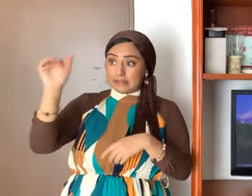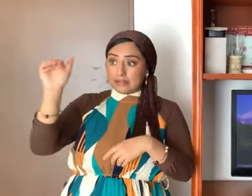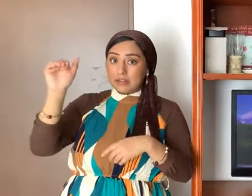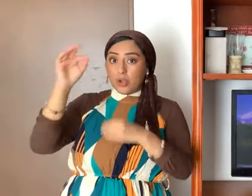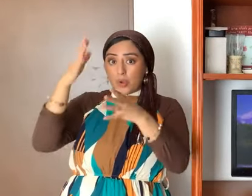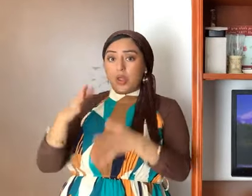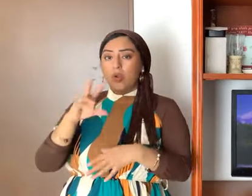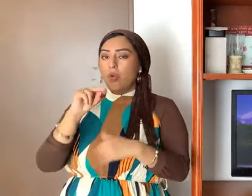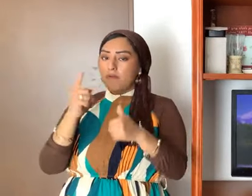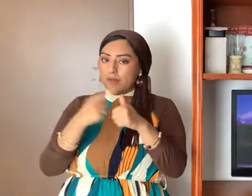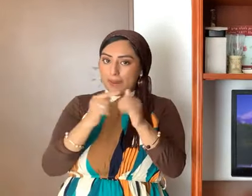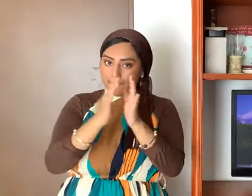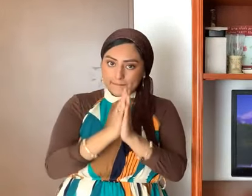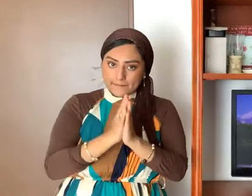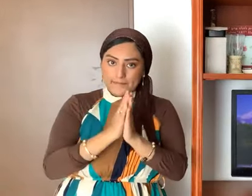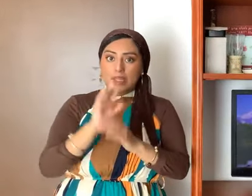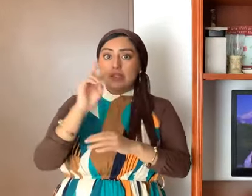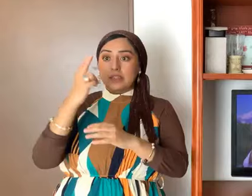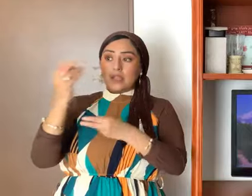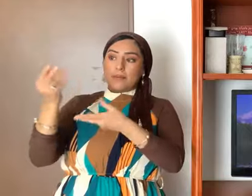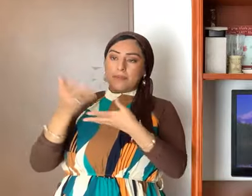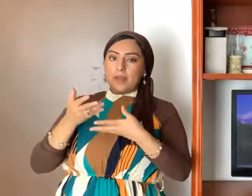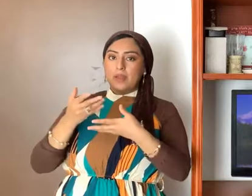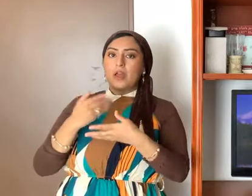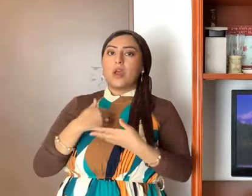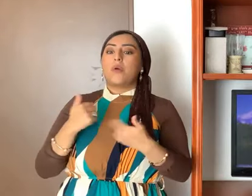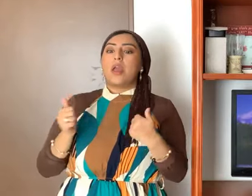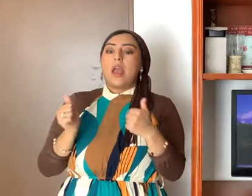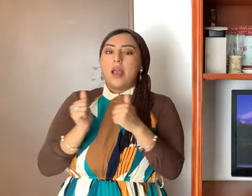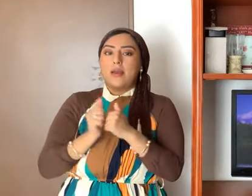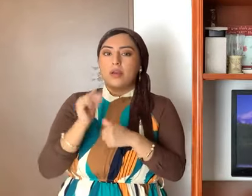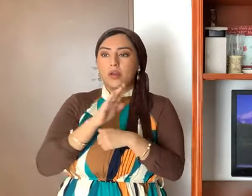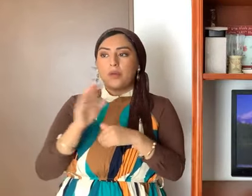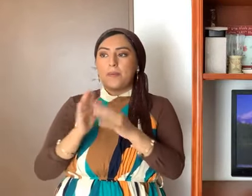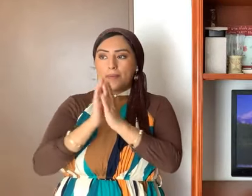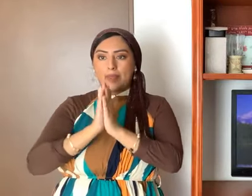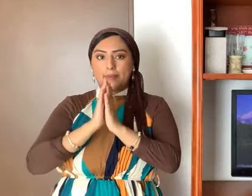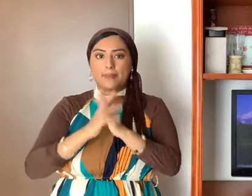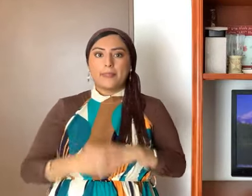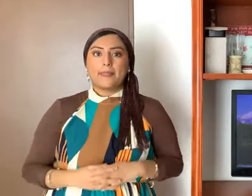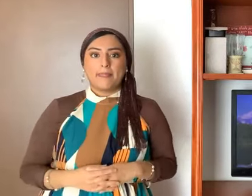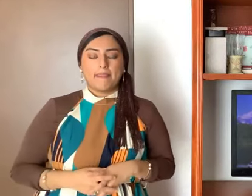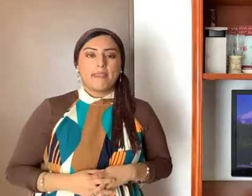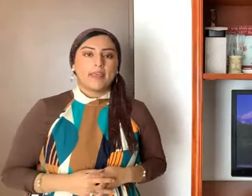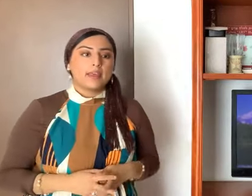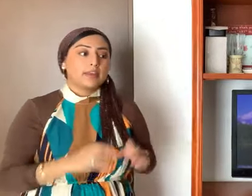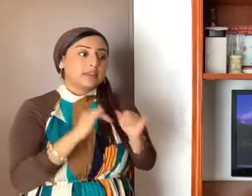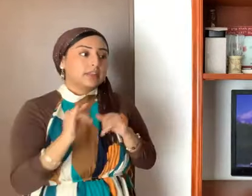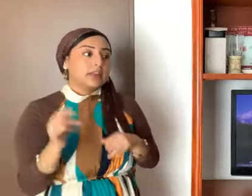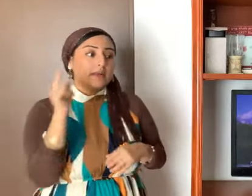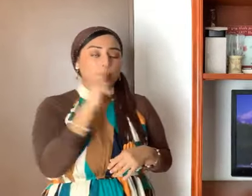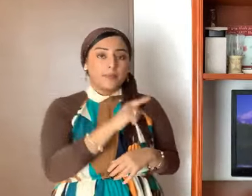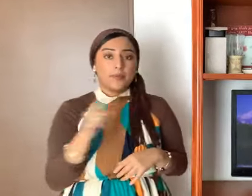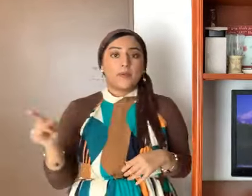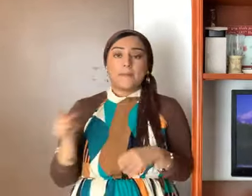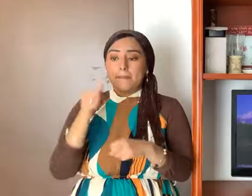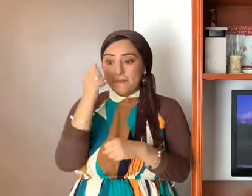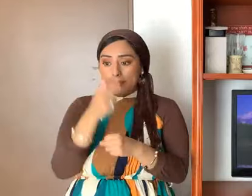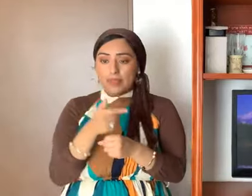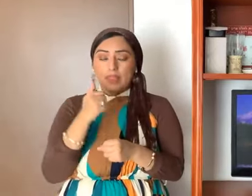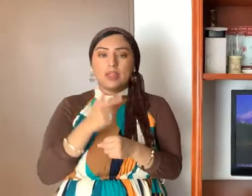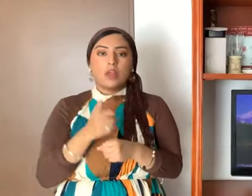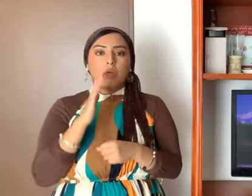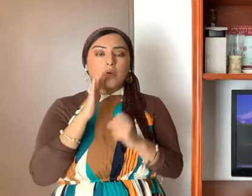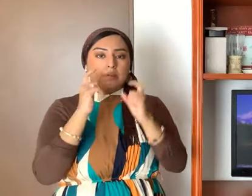haz oración y después llámanos y con mucho gusto nos uniremos a tu oración. Así tú, amado amada Jod,